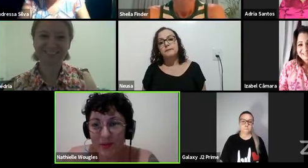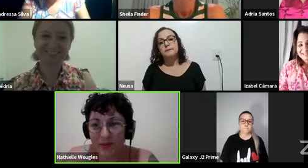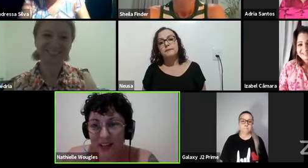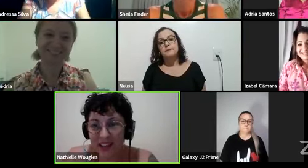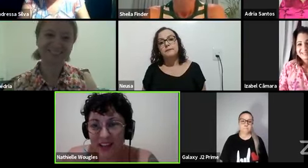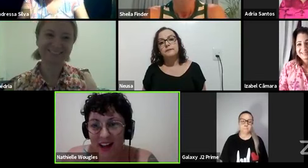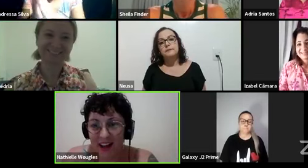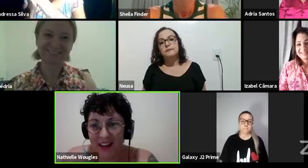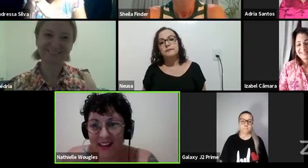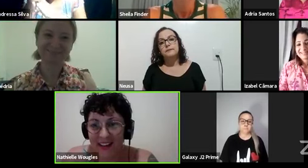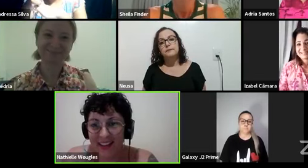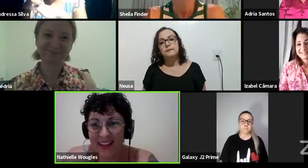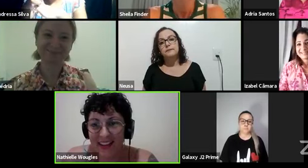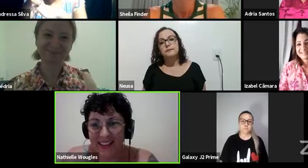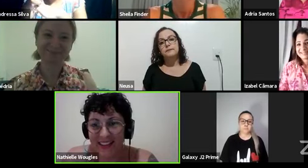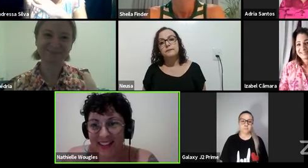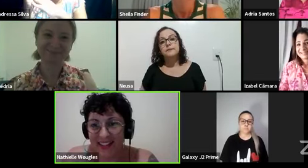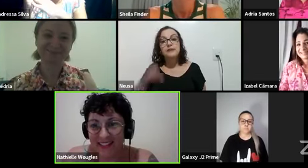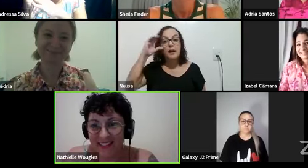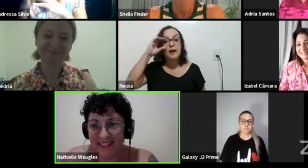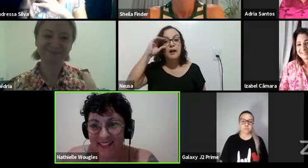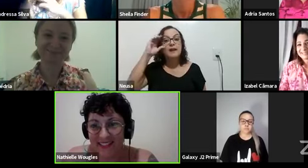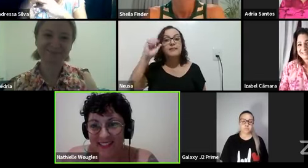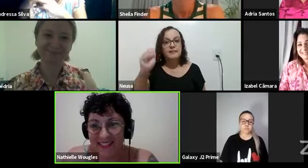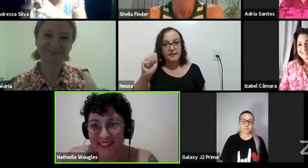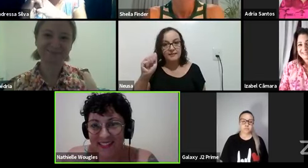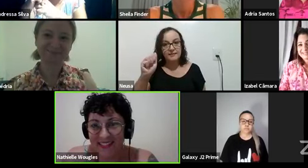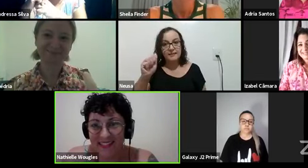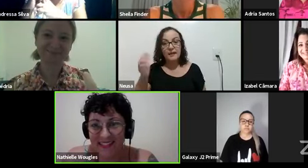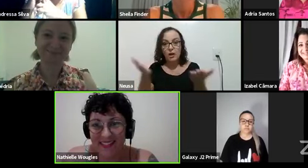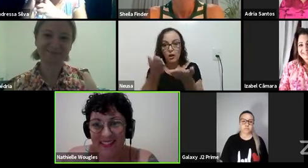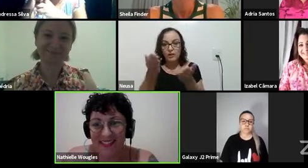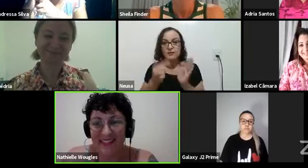Agora nós temos aqui a Andressa.